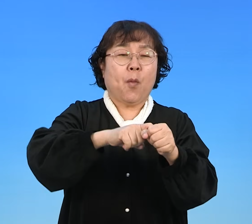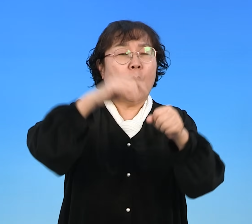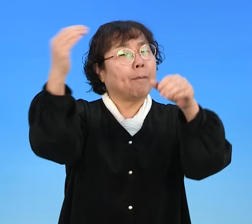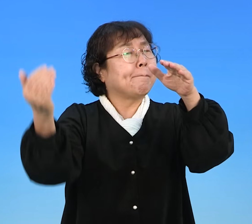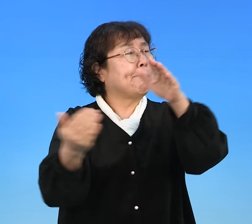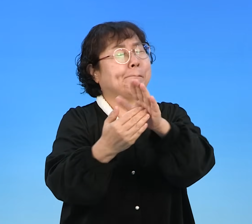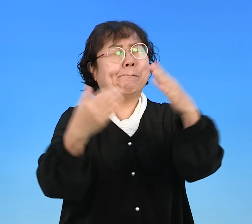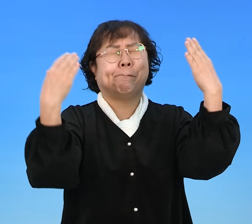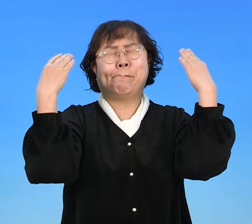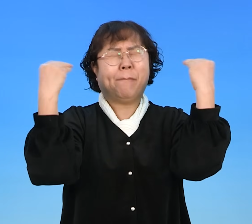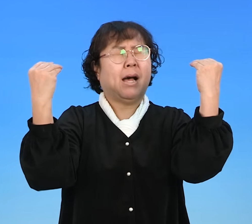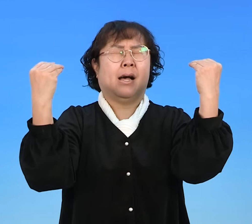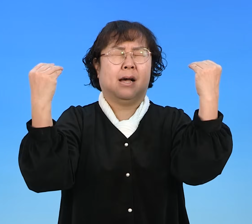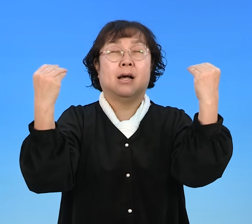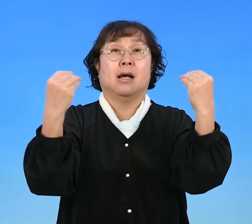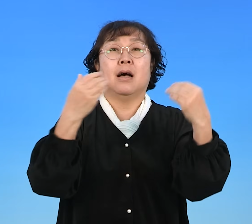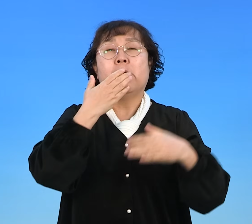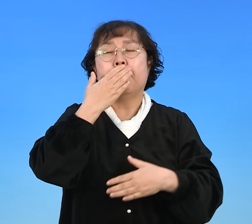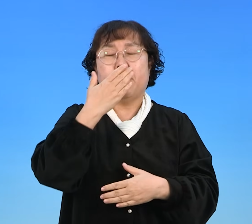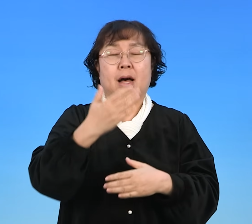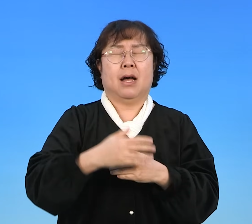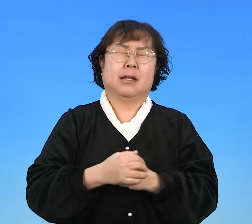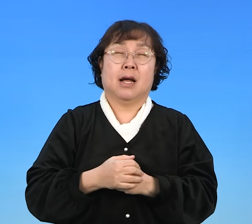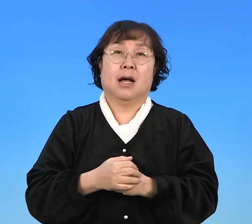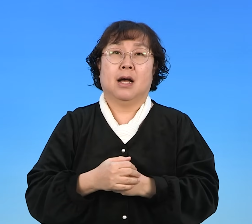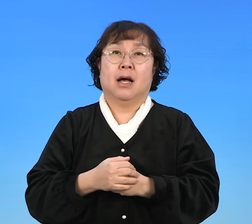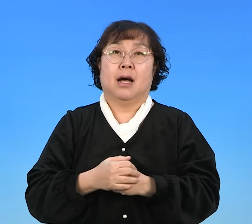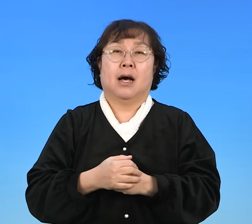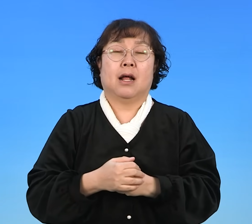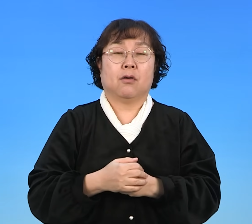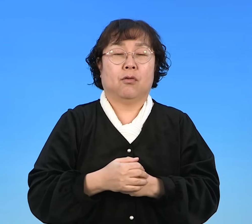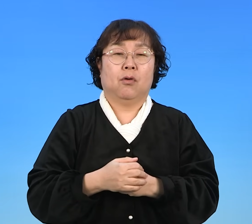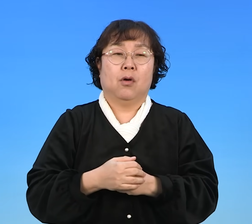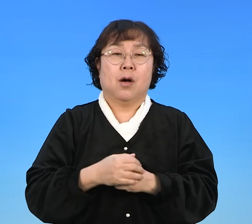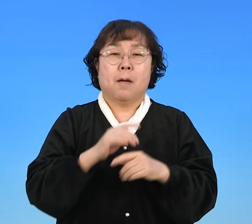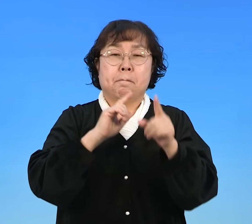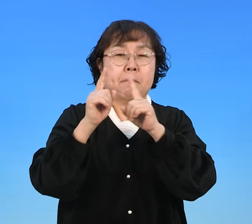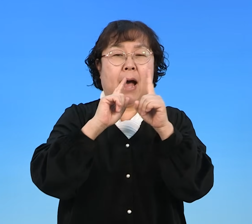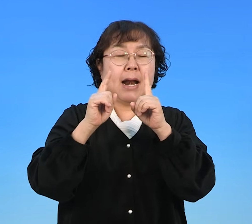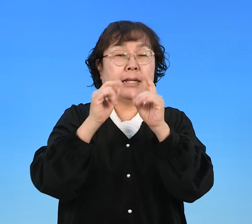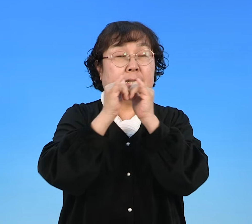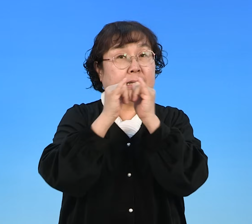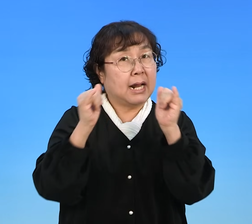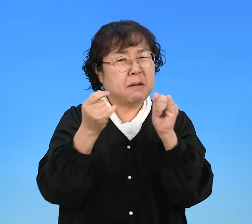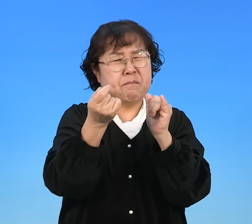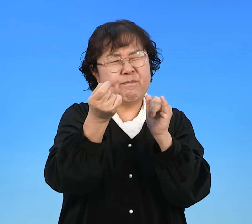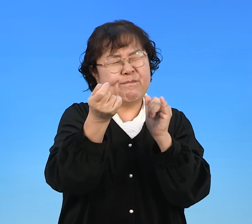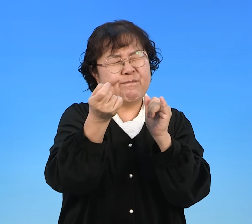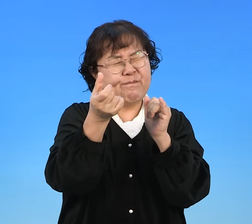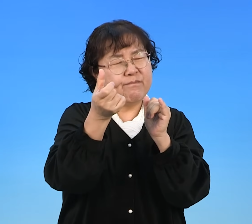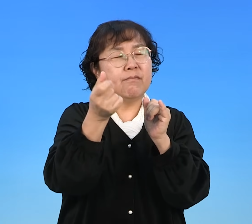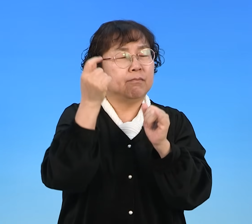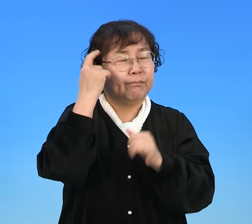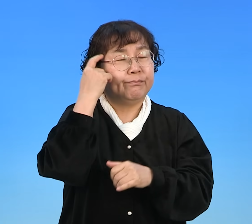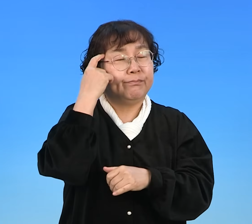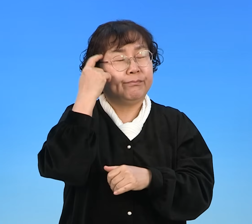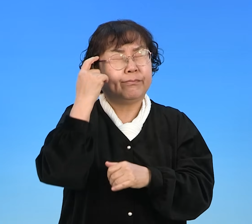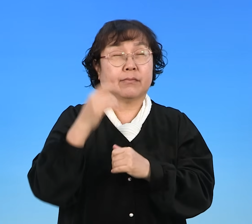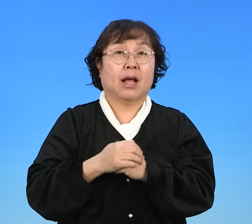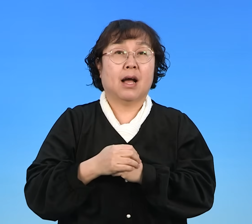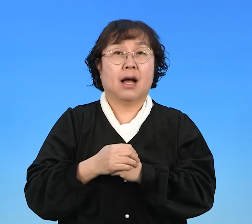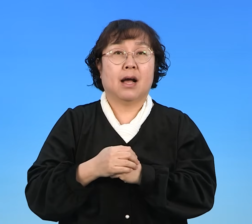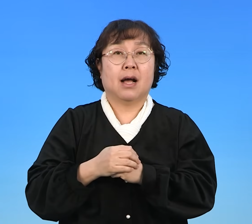다 이루었다, 올 한 해 나는 깔끔하게 정리할 수 있다, 이렇게 생각하고 말하시는 분이 그렇게 많지 않으실 거라고 생각을